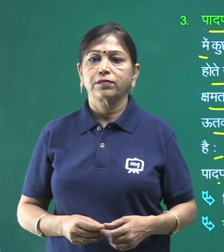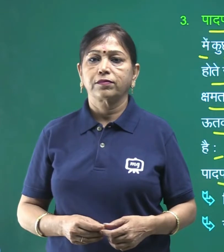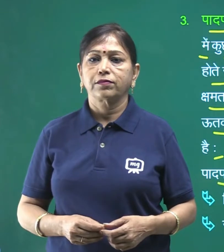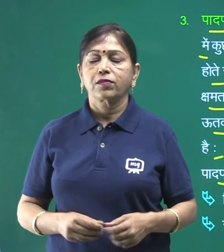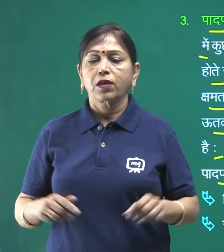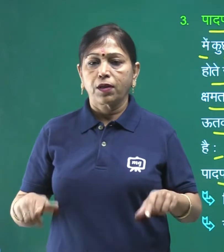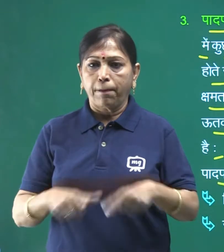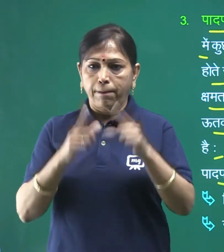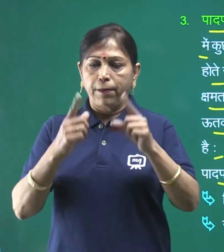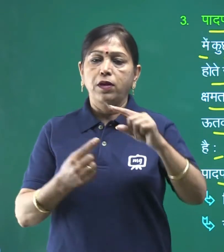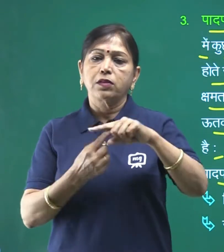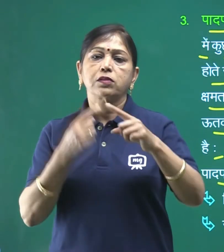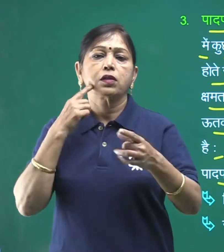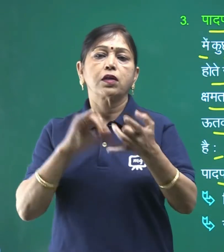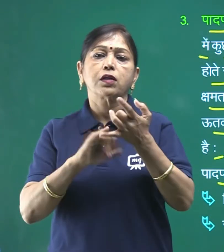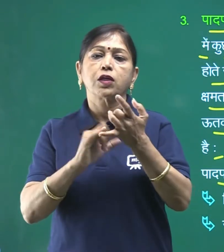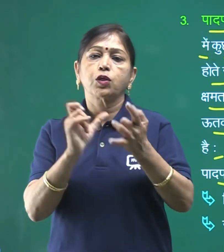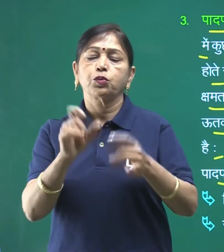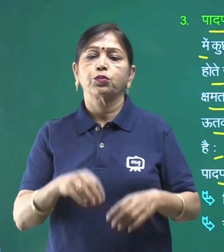पादप उत्तक